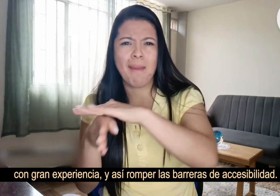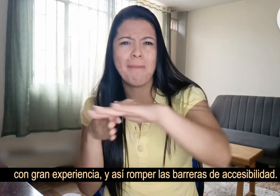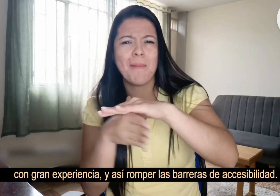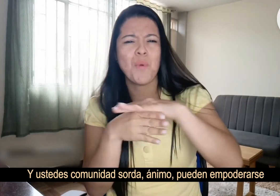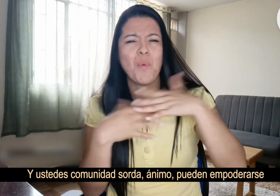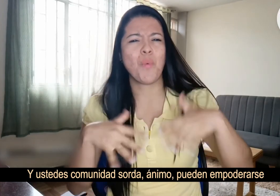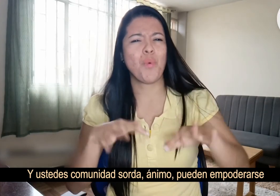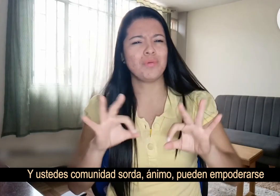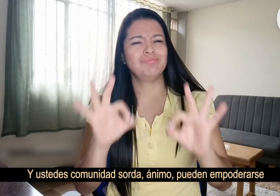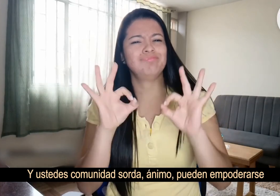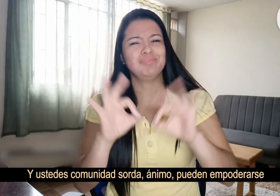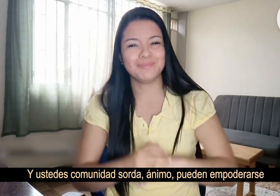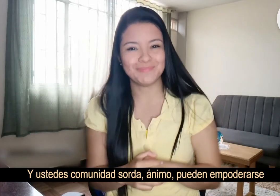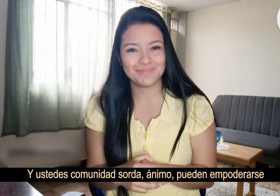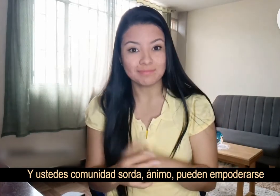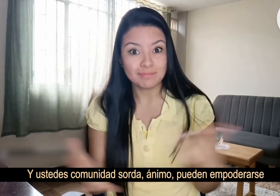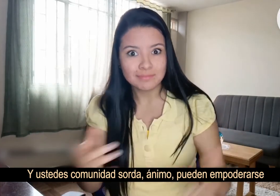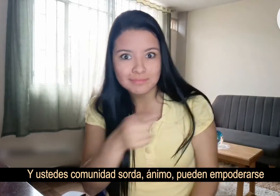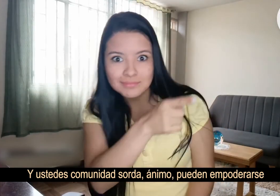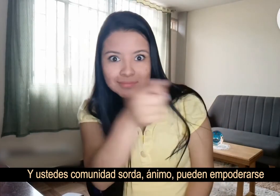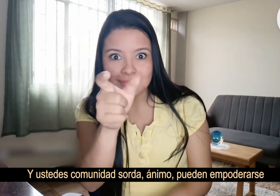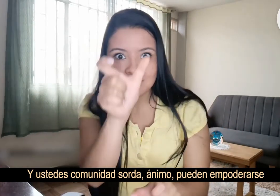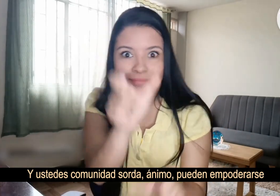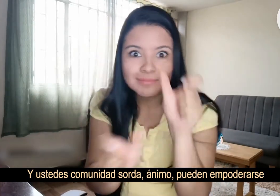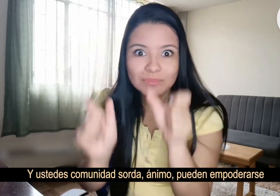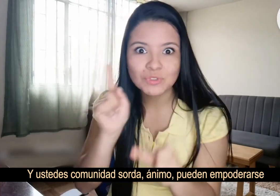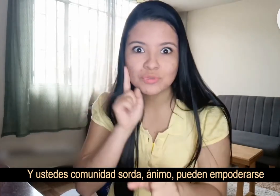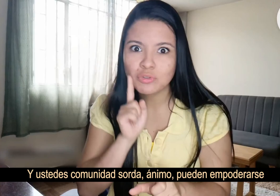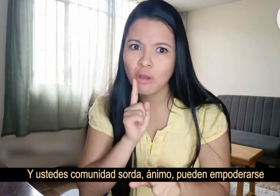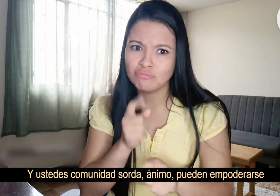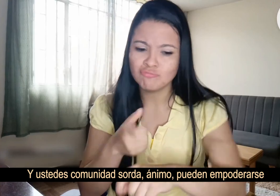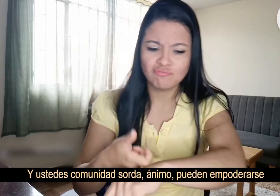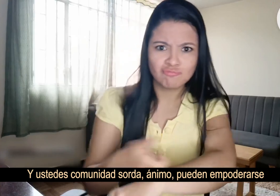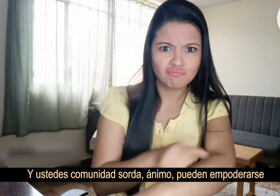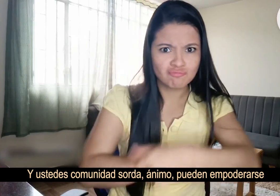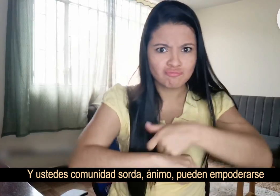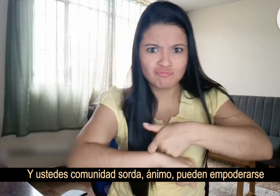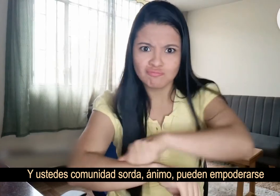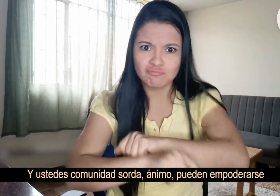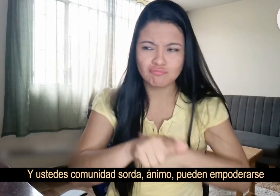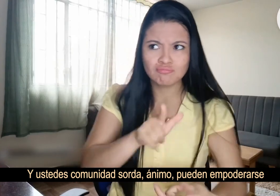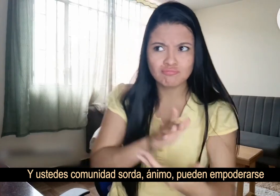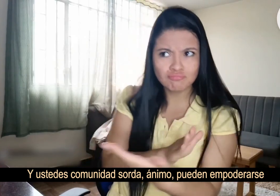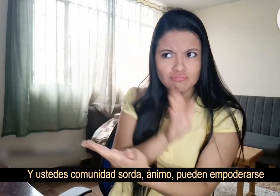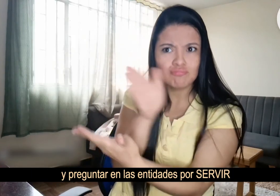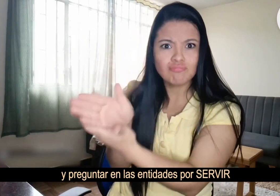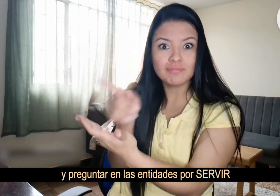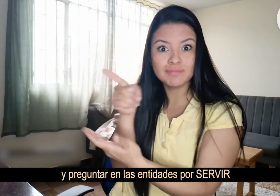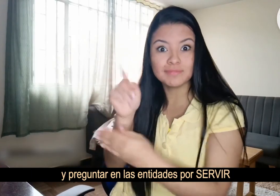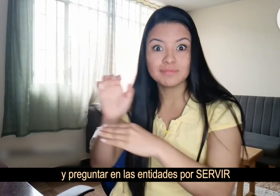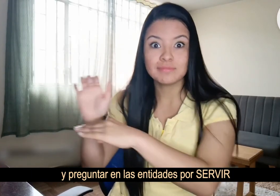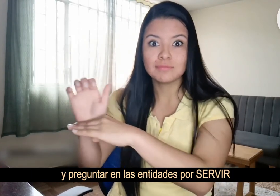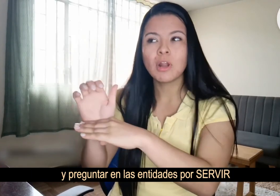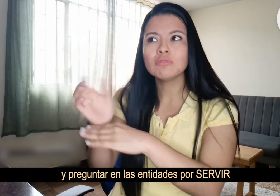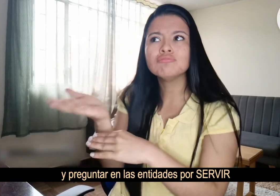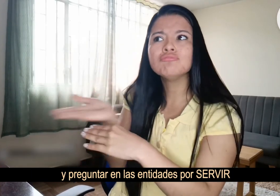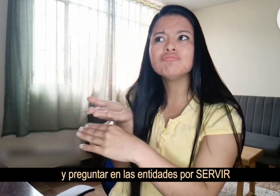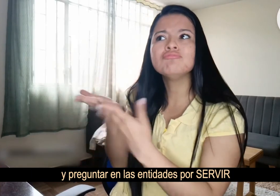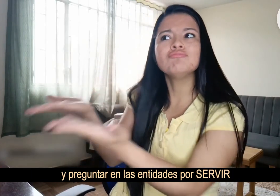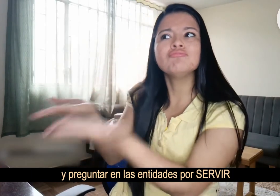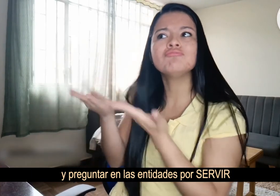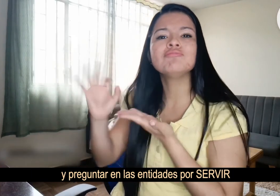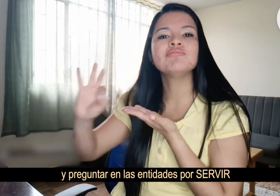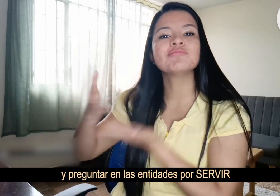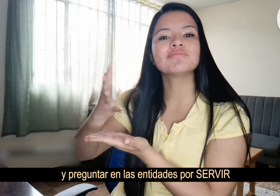Y ustedes, comunidad sorda, ¡animó! ¡Pueden empoderarse y preguntar en las